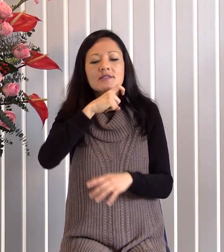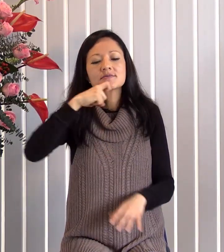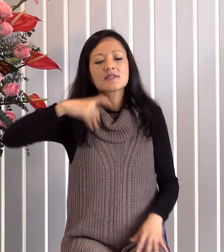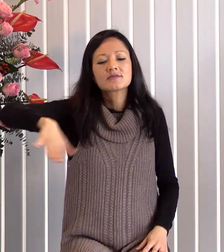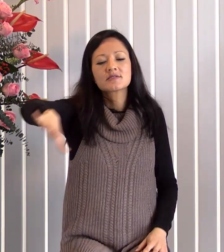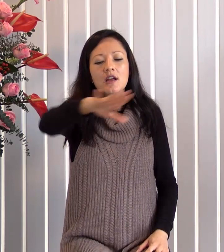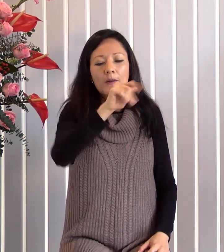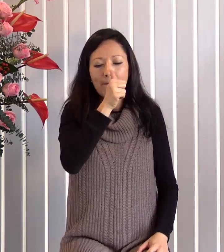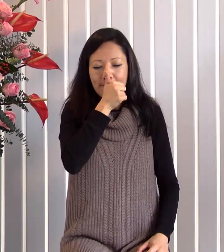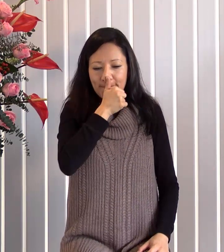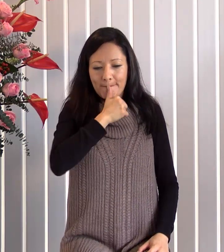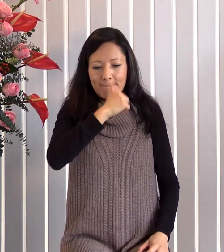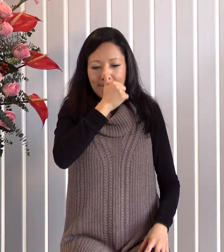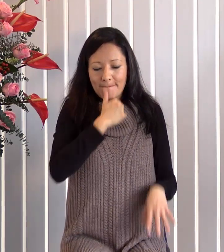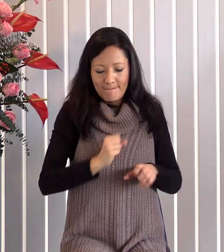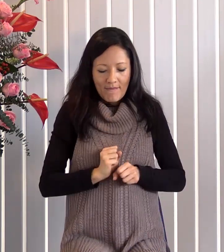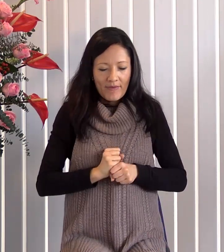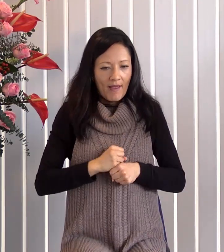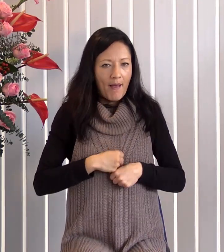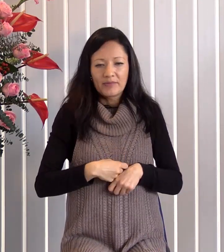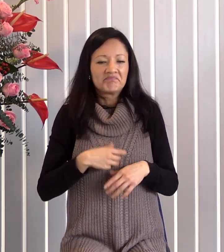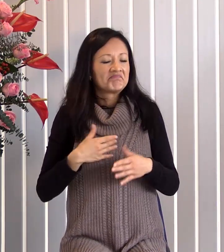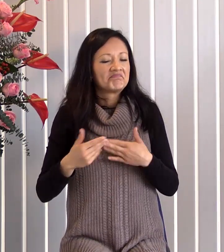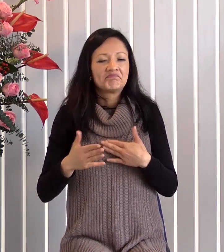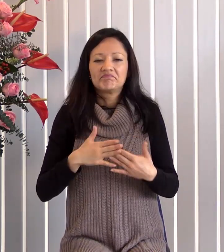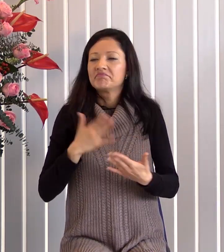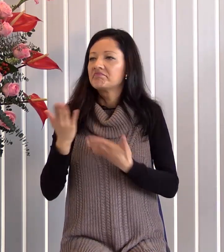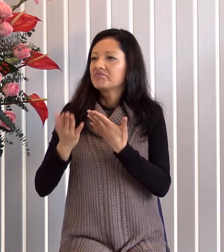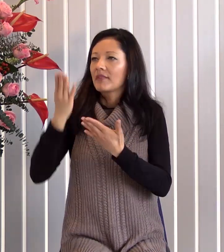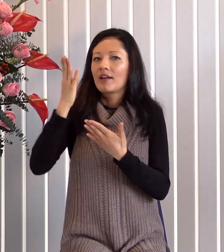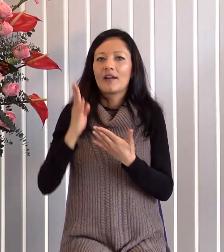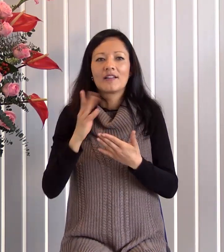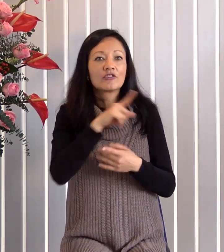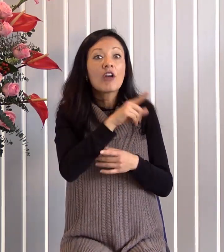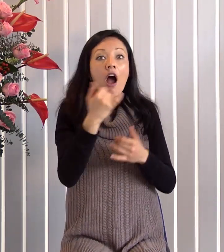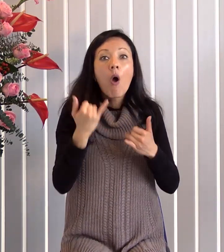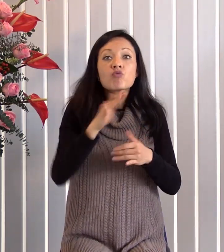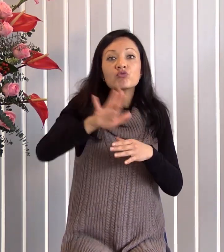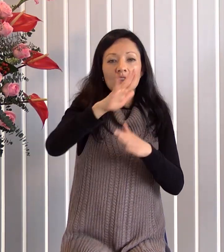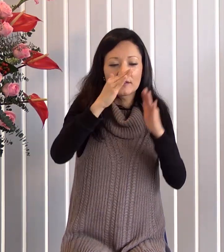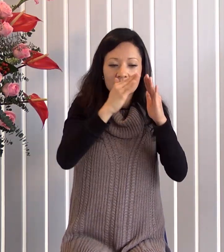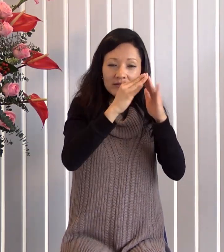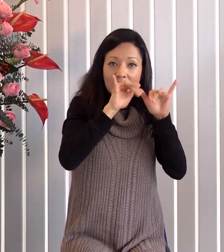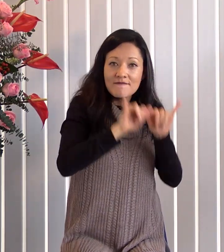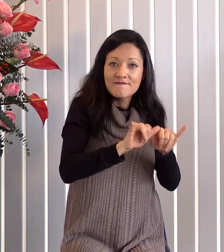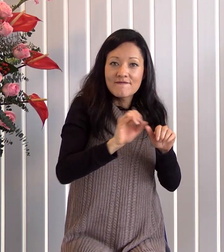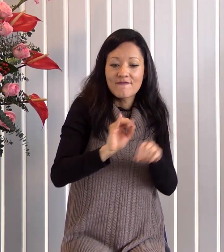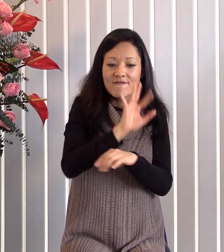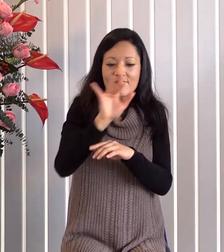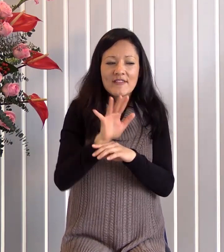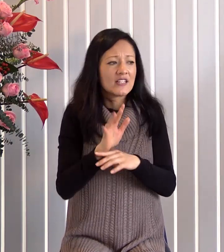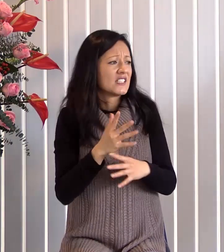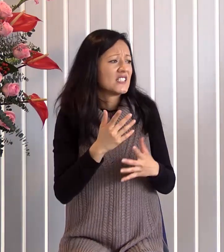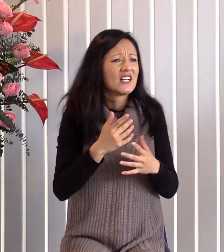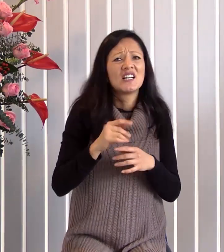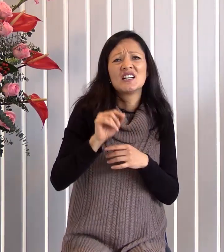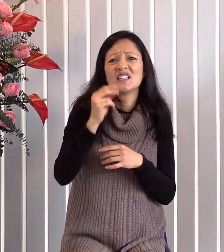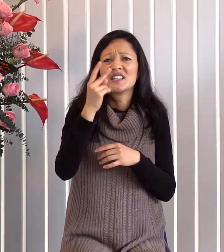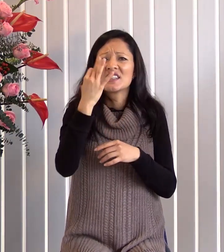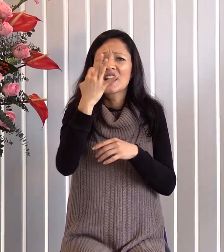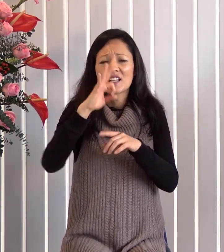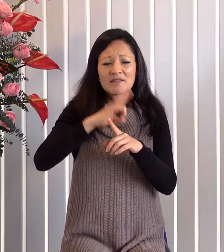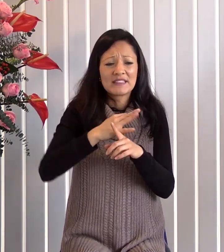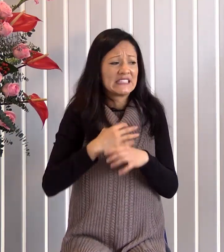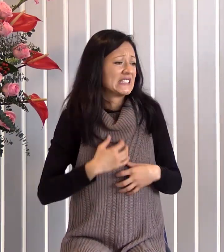3 meses de coronavirus y hasta que se va a la calle a bailar. Ya se fue a comprar televisores sin